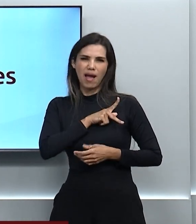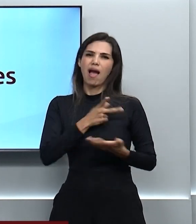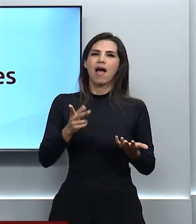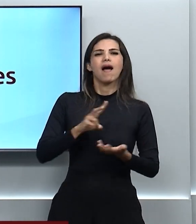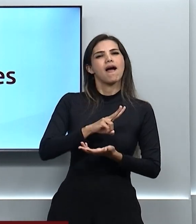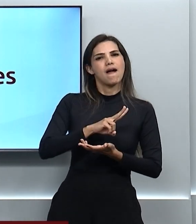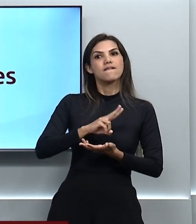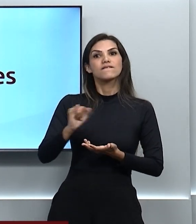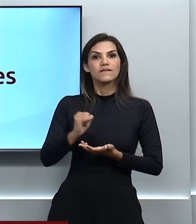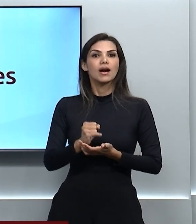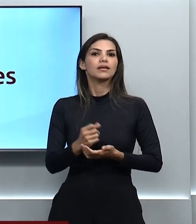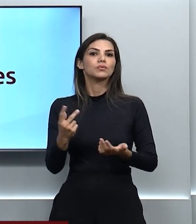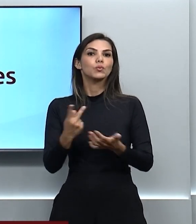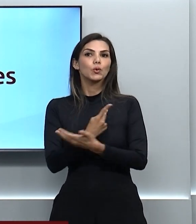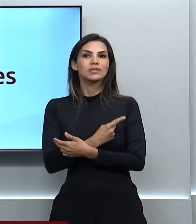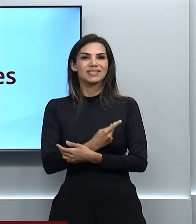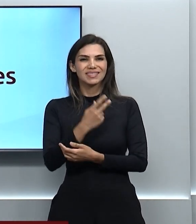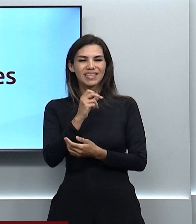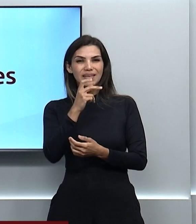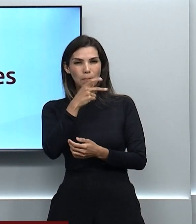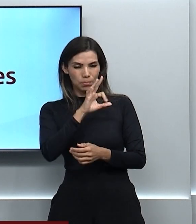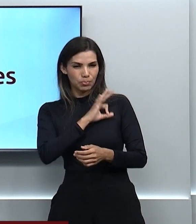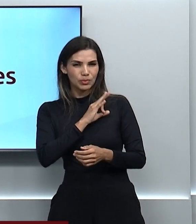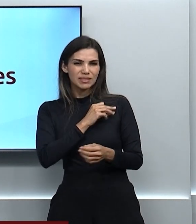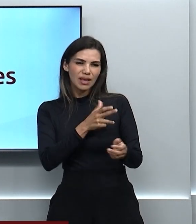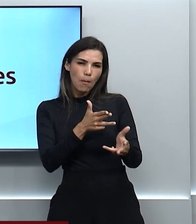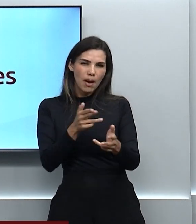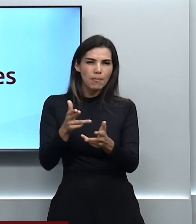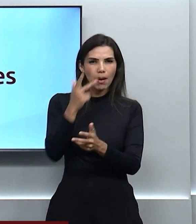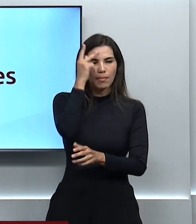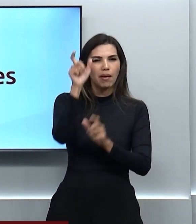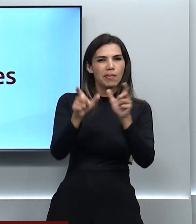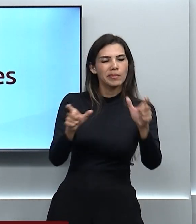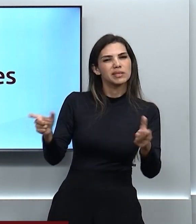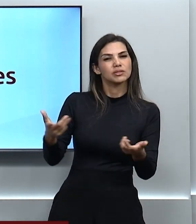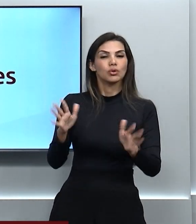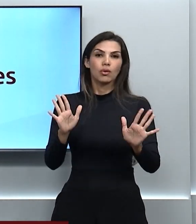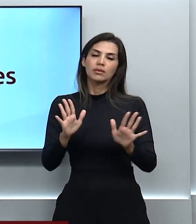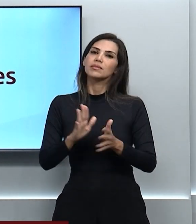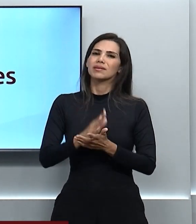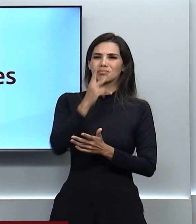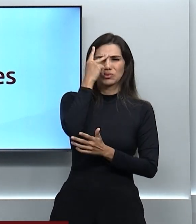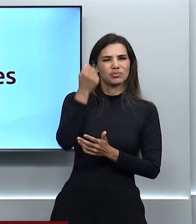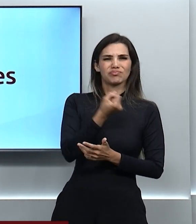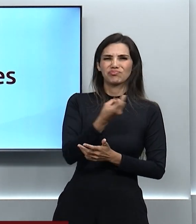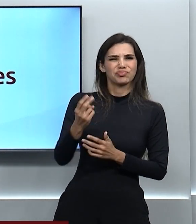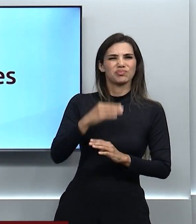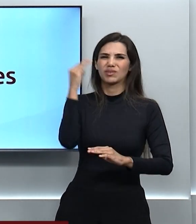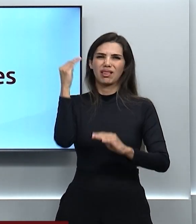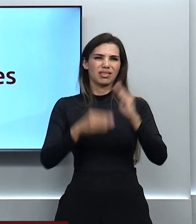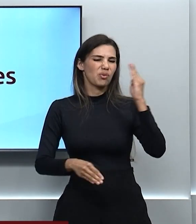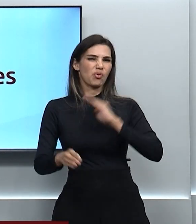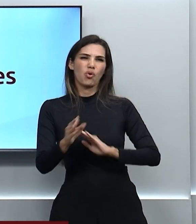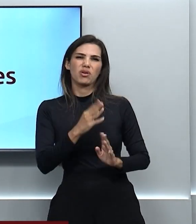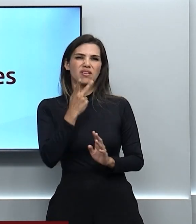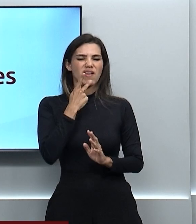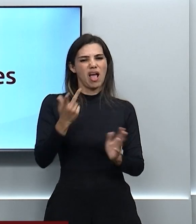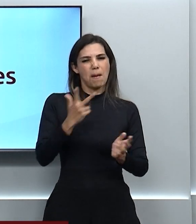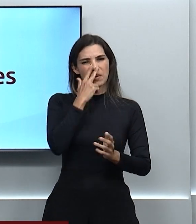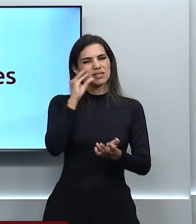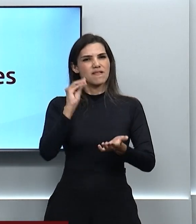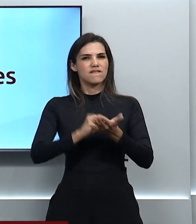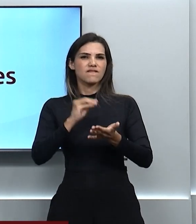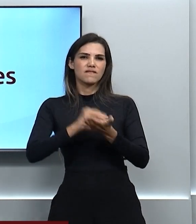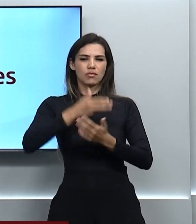diminuir o número de mortes em ações policiais. Já as pessoas que se posicionam contra a medida alegam que isso seria um desrespeito